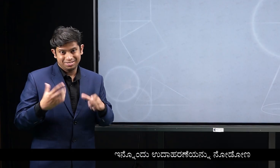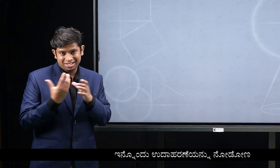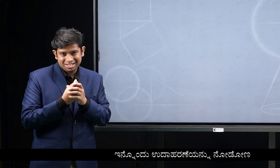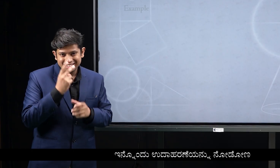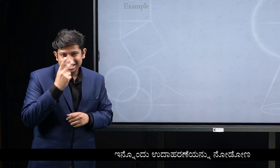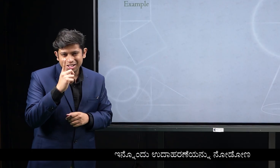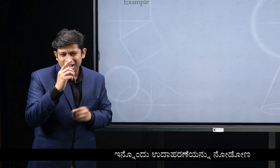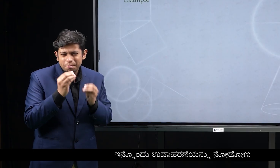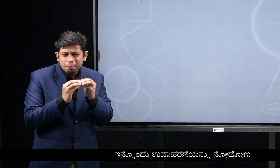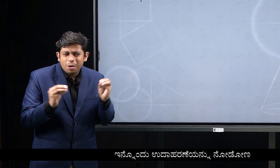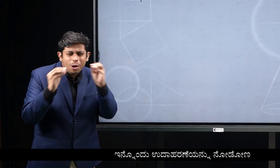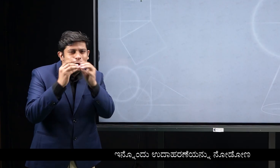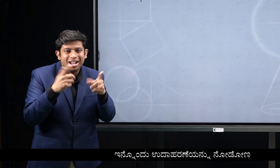ಇನ್ನೊಂದು ಉದಾಹರಣೆಯನ್ನ ನೋಡೋಣ.